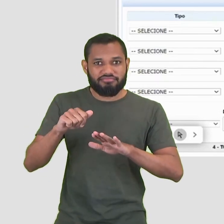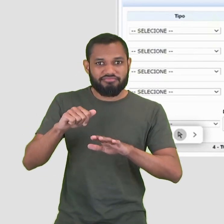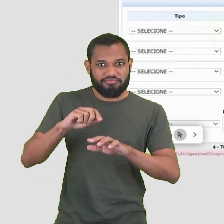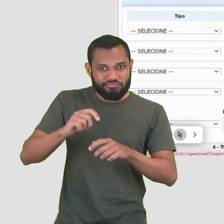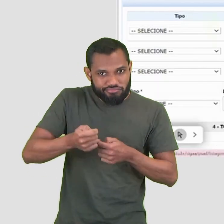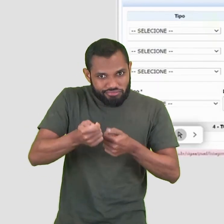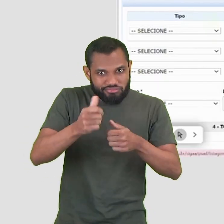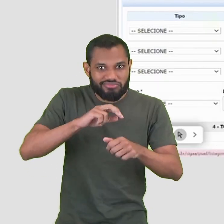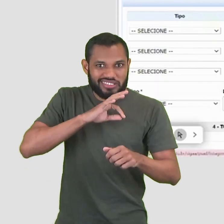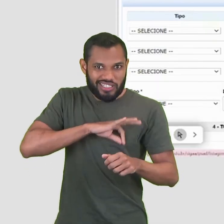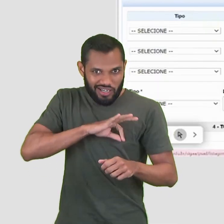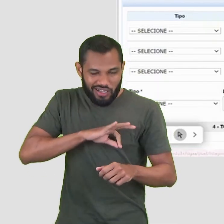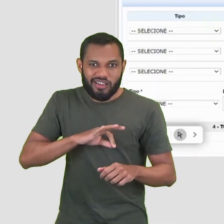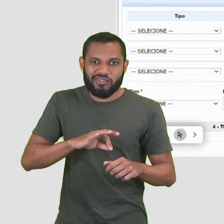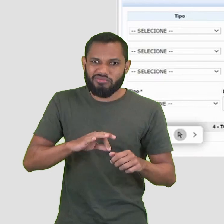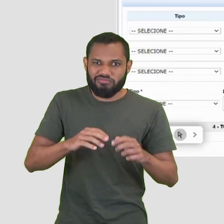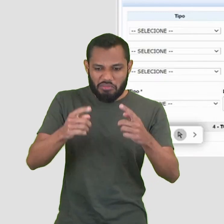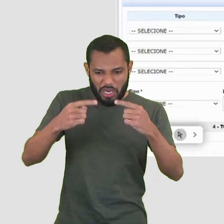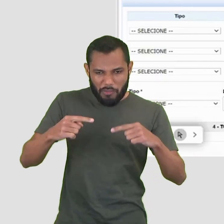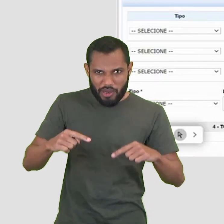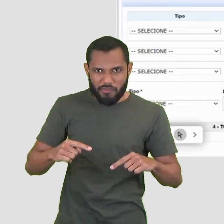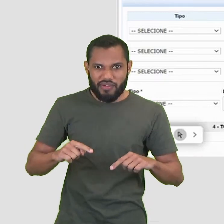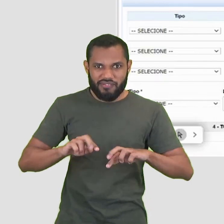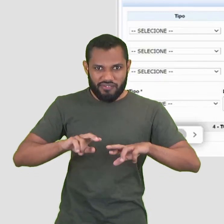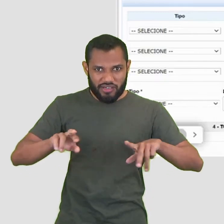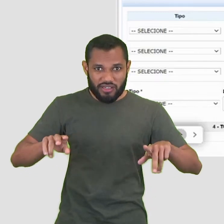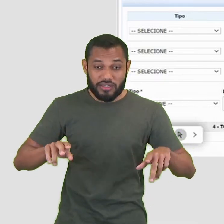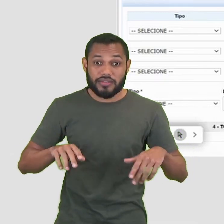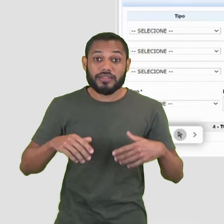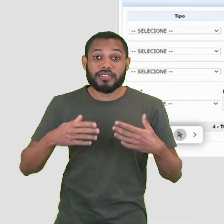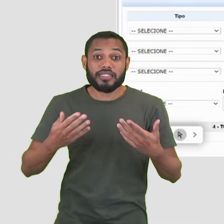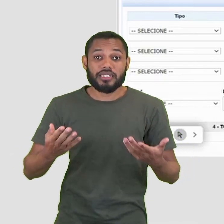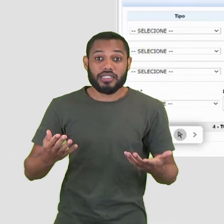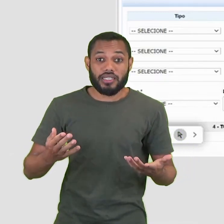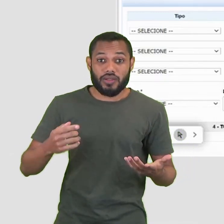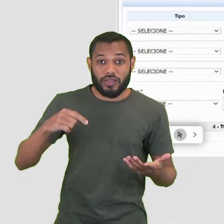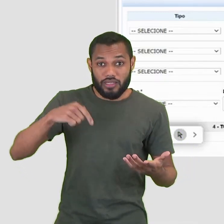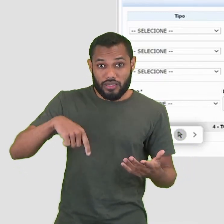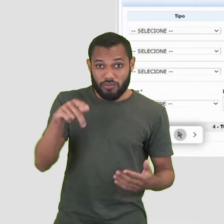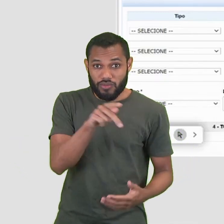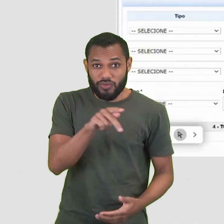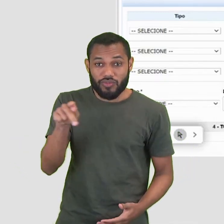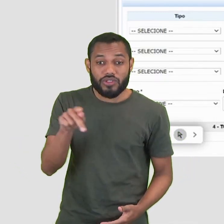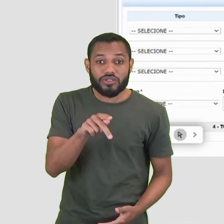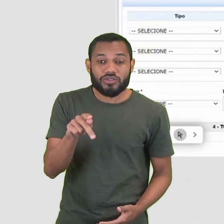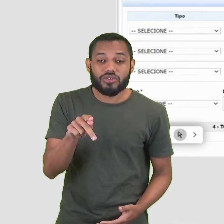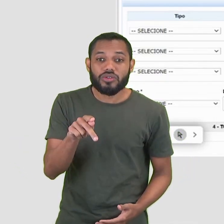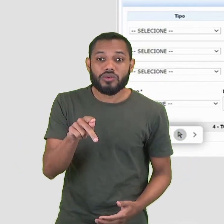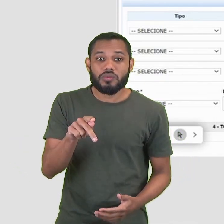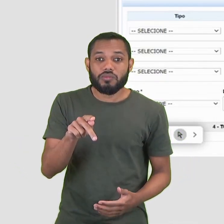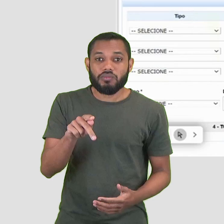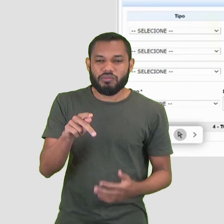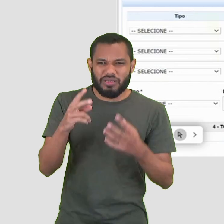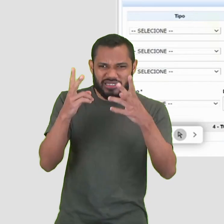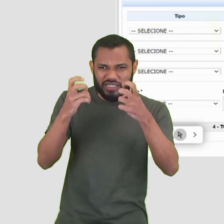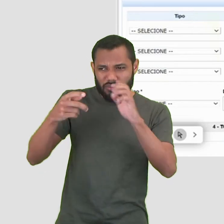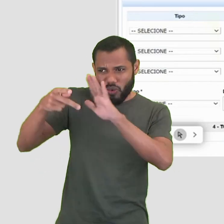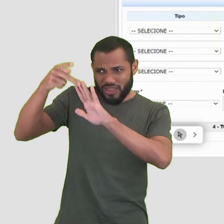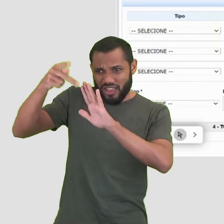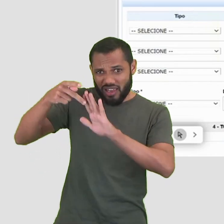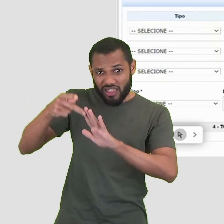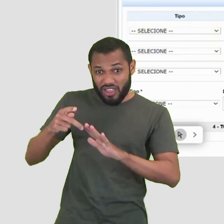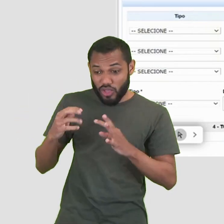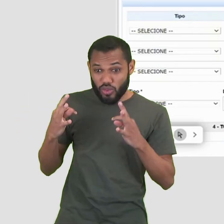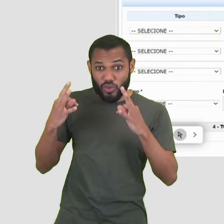insalubridade. E assim por diante. Nesse caso, desse docente, a gente tem todas as